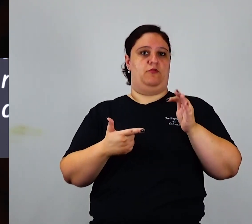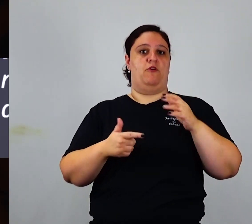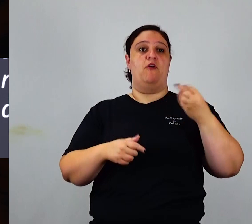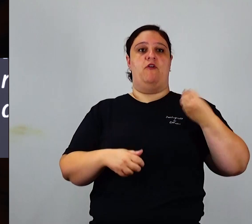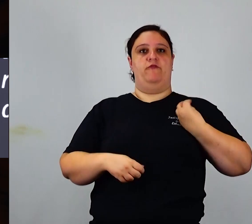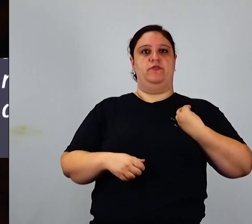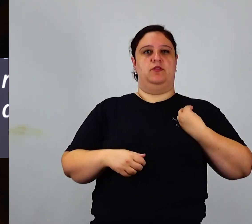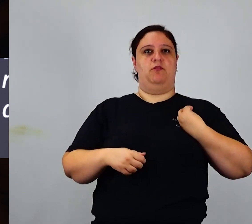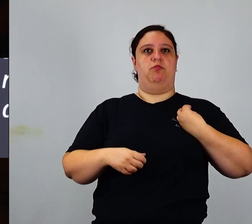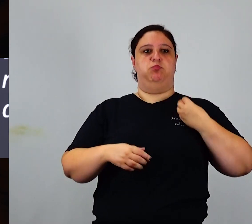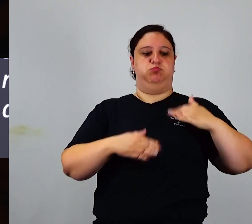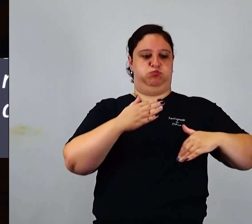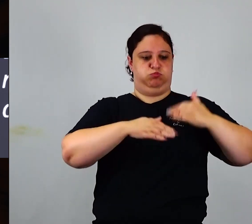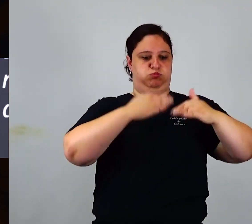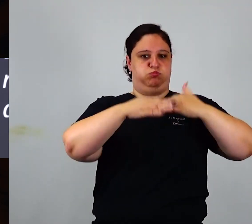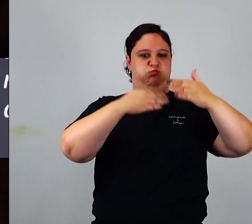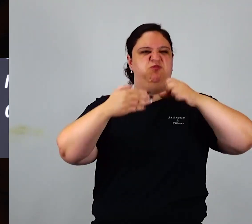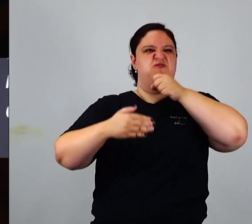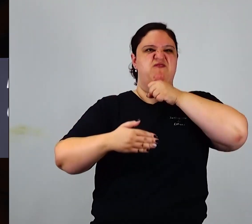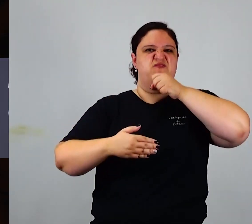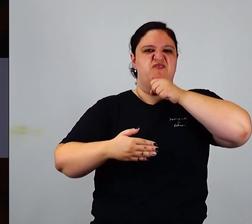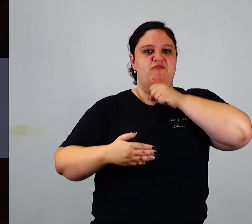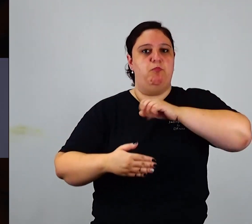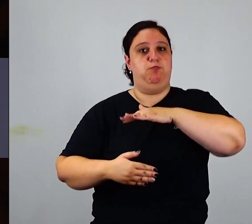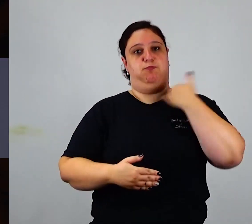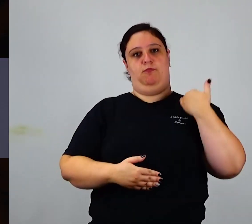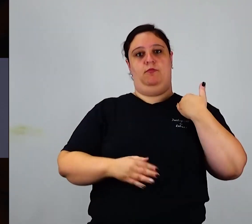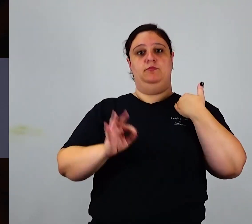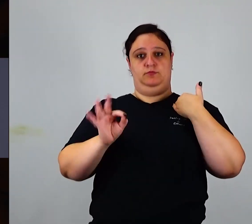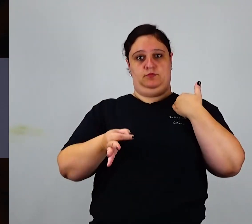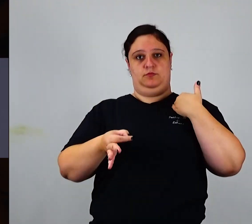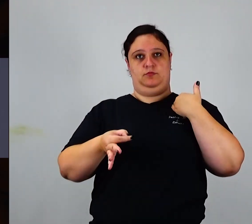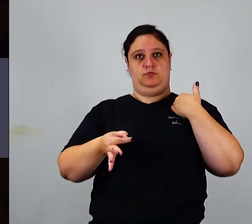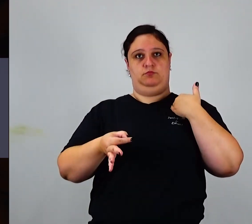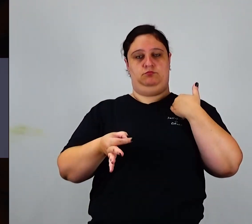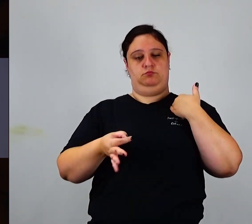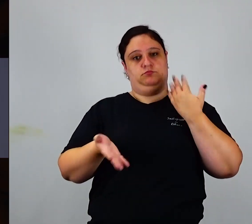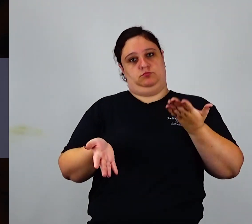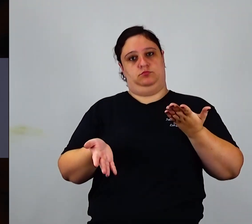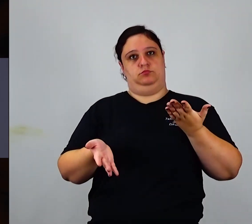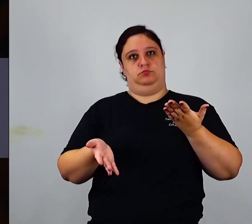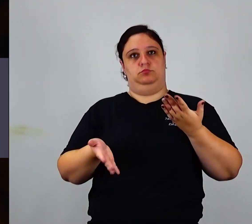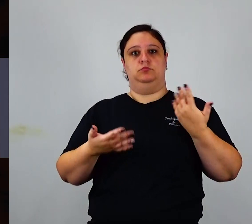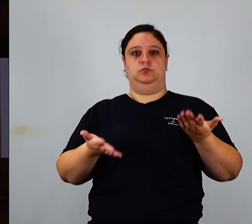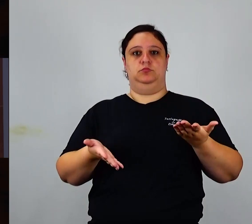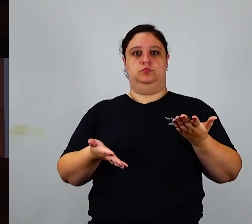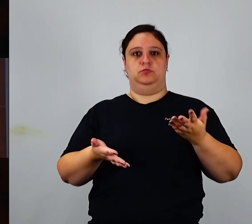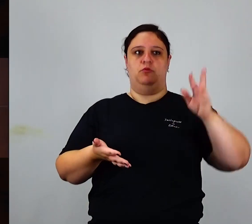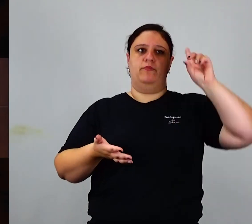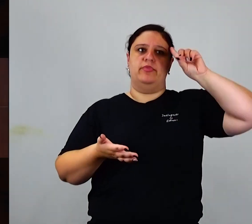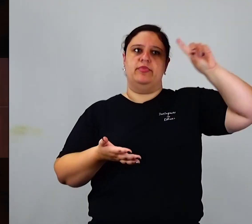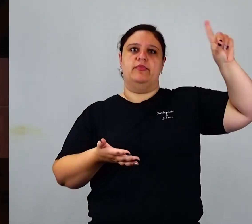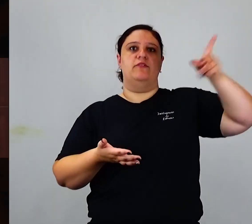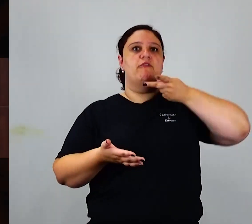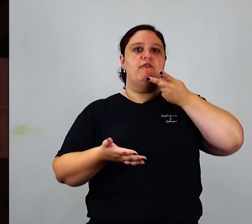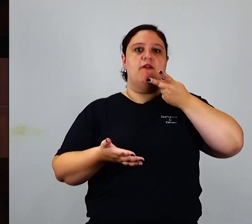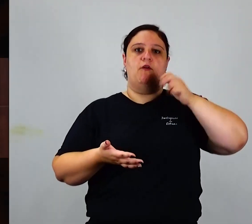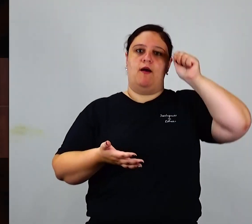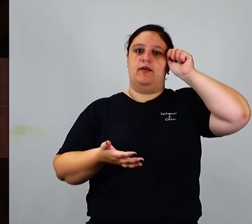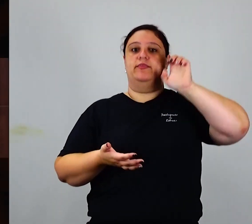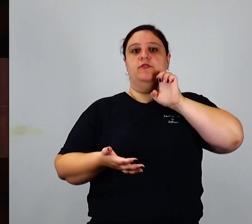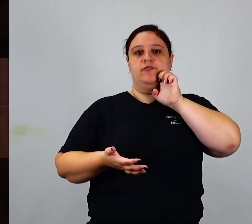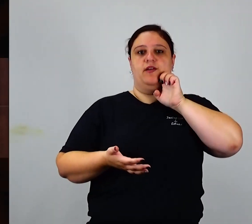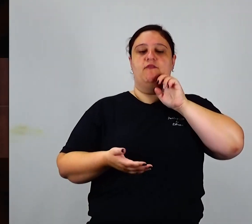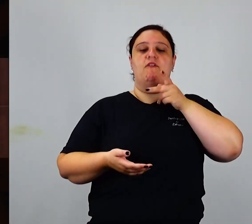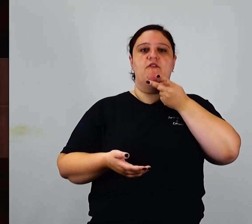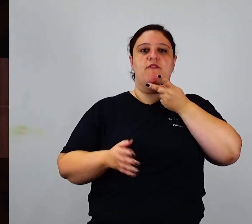vida? A morte. E o Senhor falou que para Adão e para Eva, que no dia que ele comesse da árvore